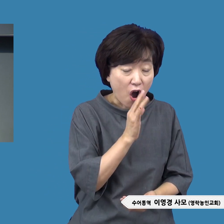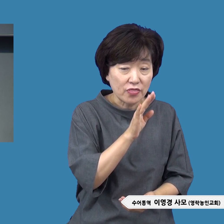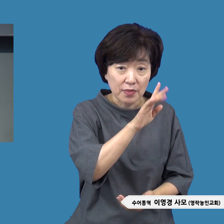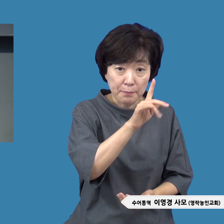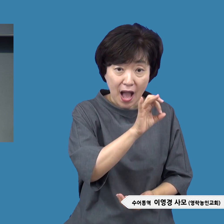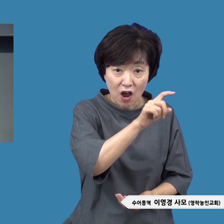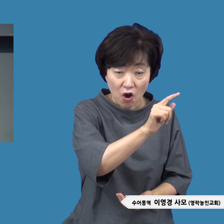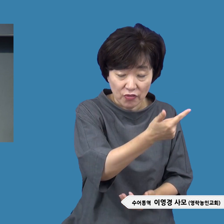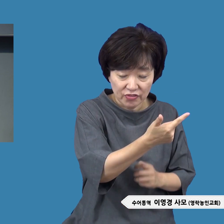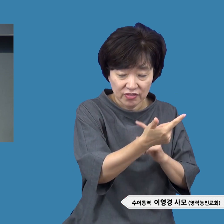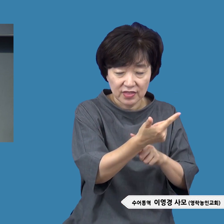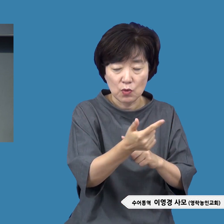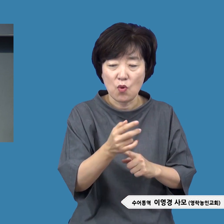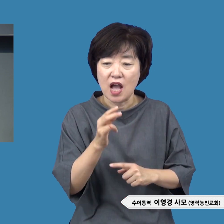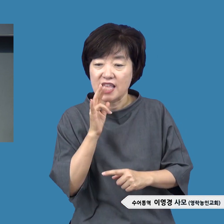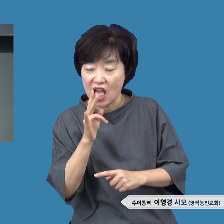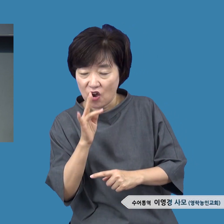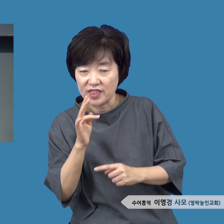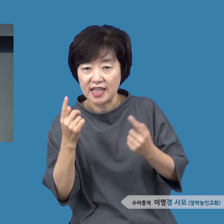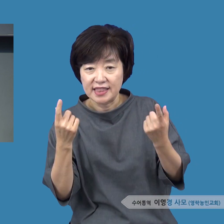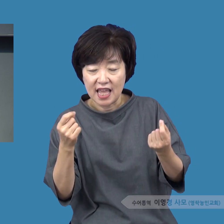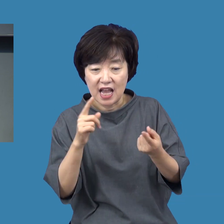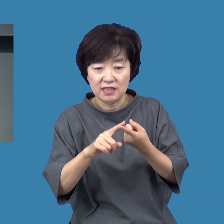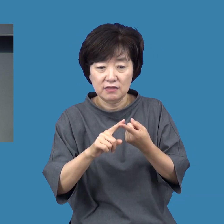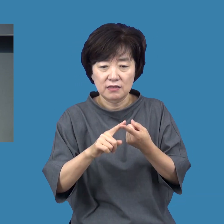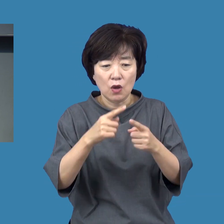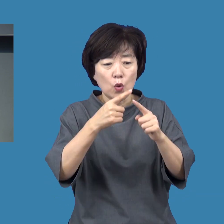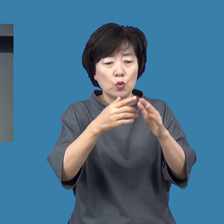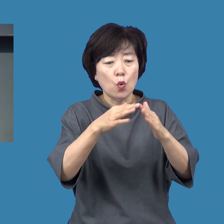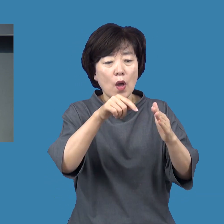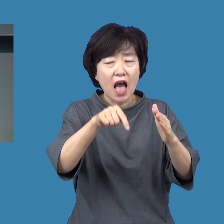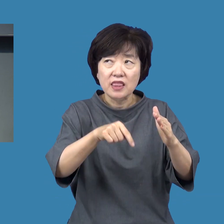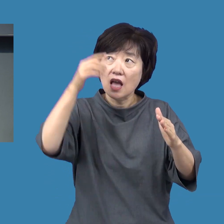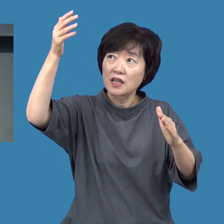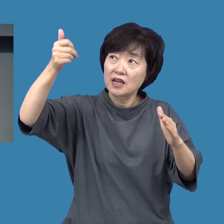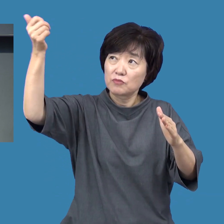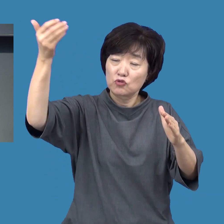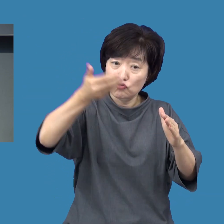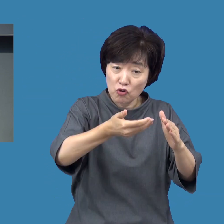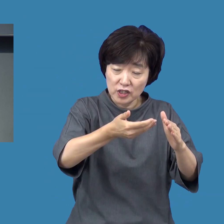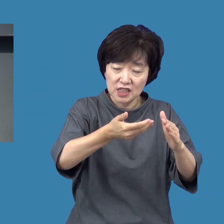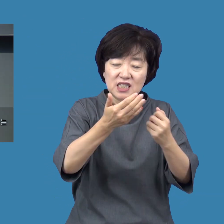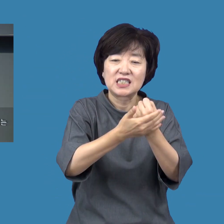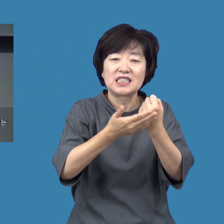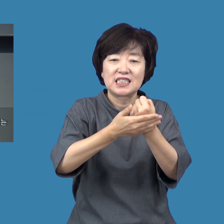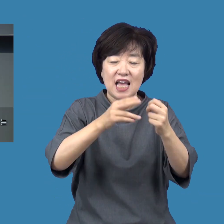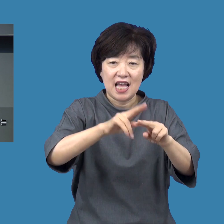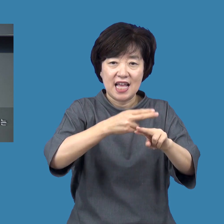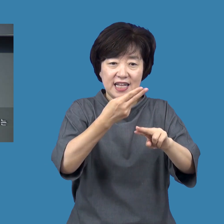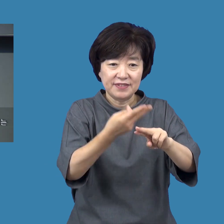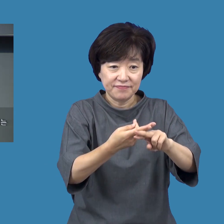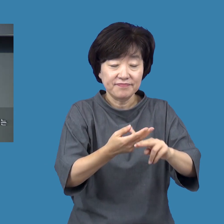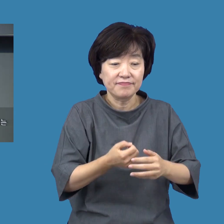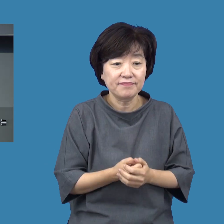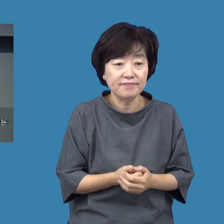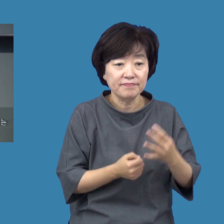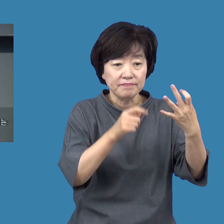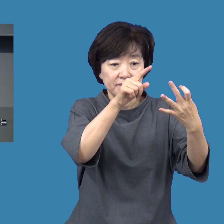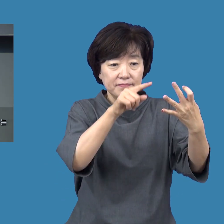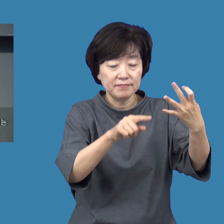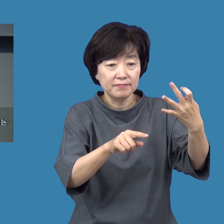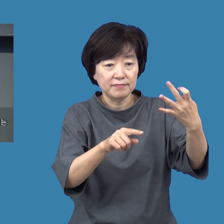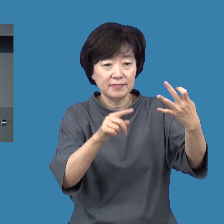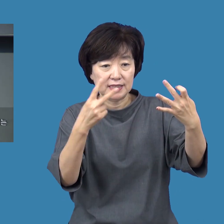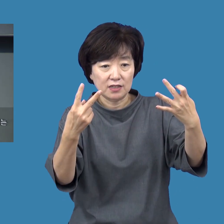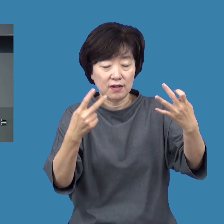안에 부어진 대표적인 은사입니다. 이 방언과 예언에 대해서 2절부터 5절까지 이렇게 얘기합니다. 우리 같이 성경 읽읍시다.